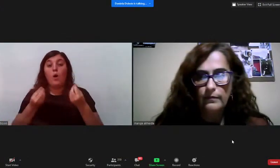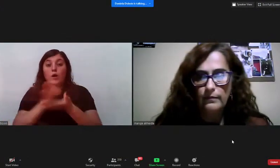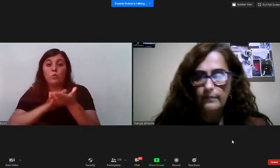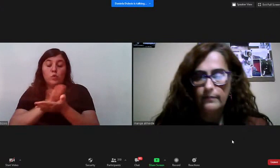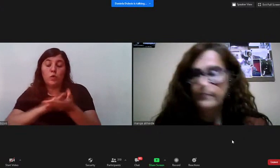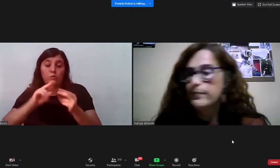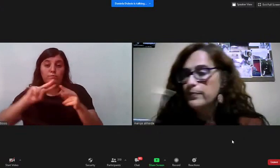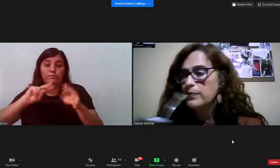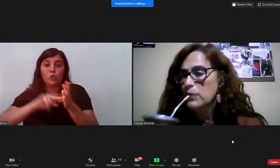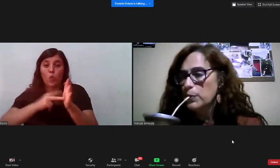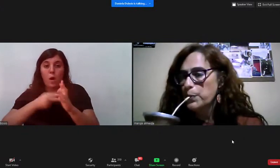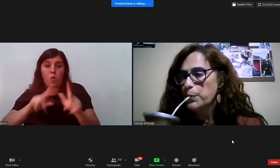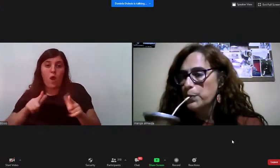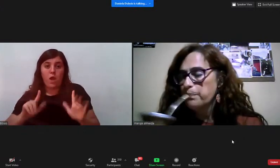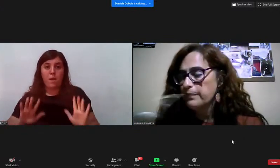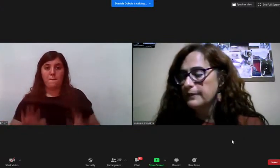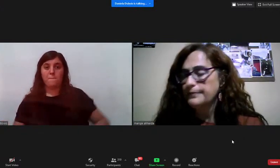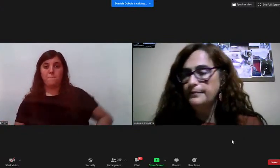gracias, disculpa.